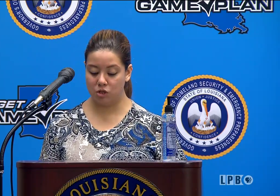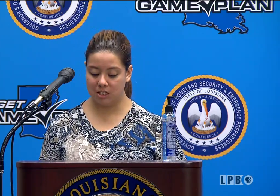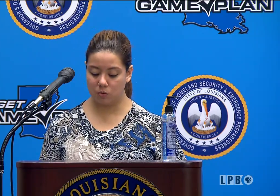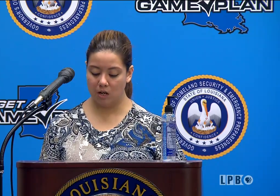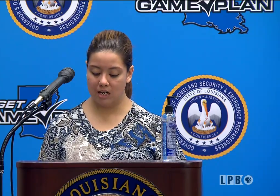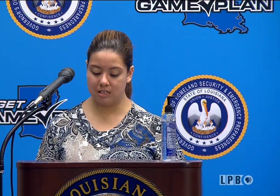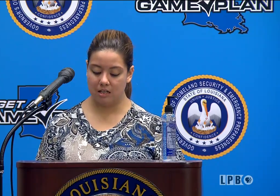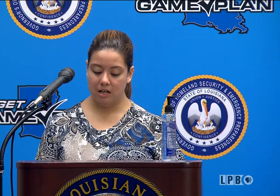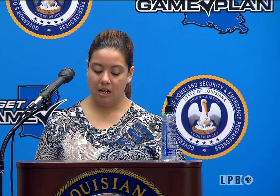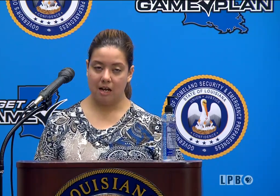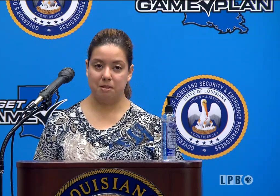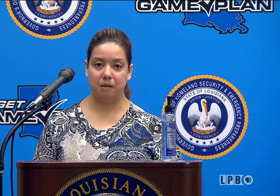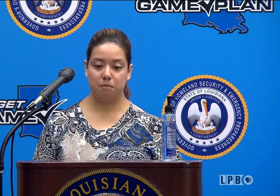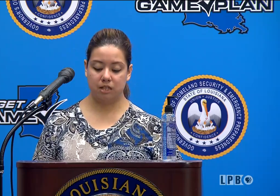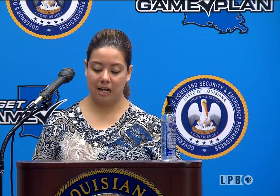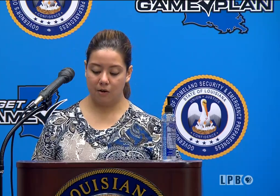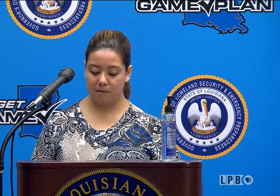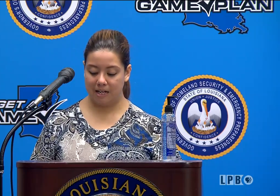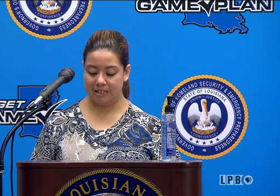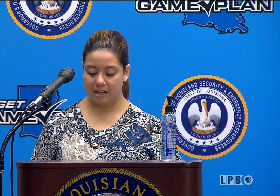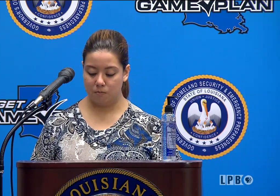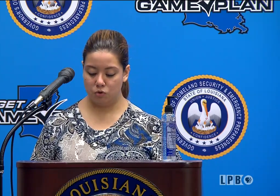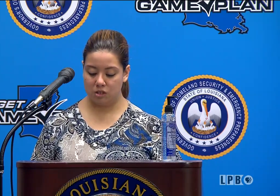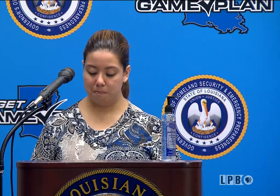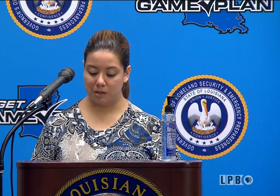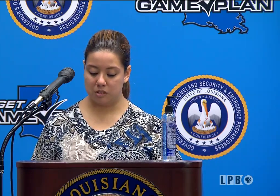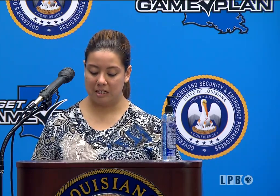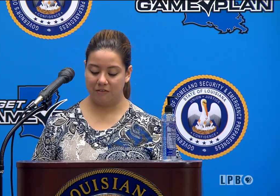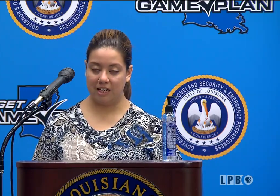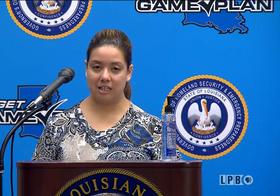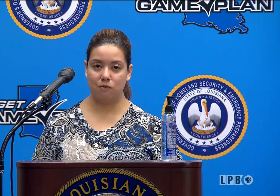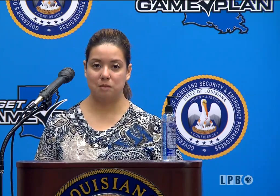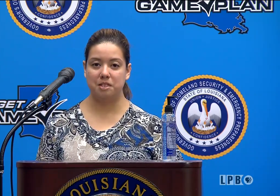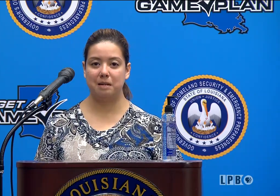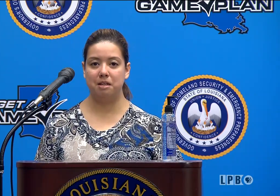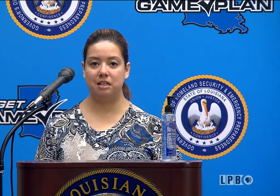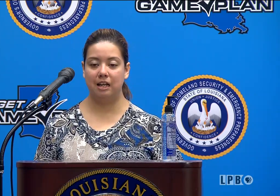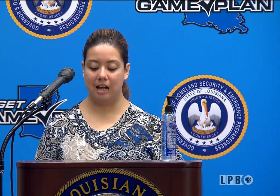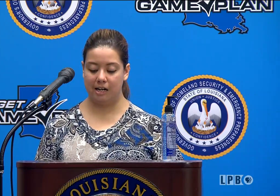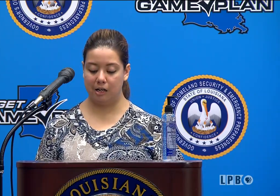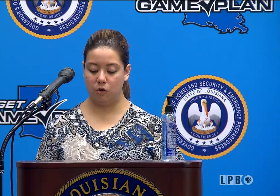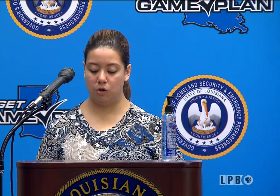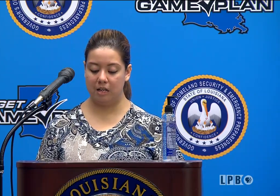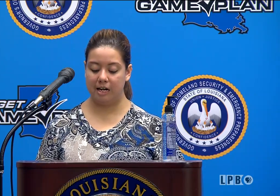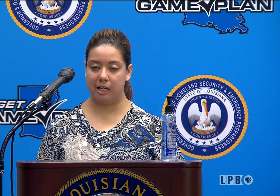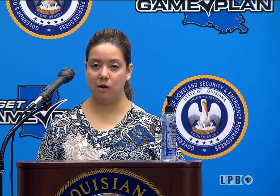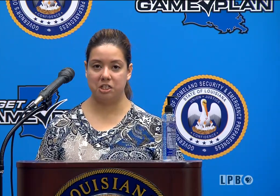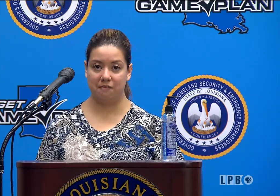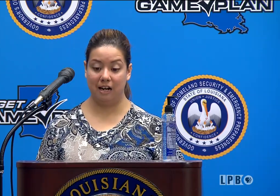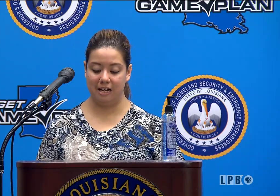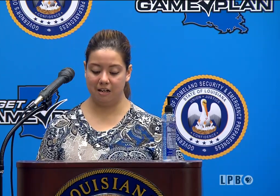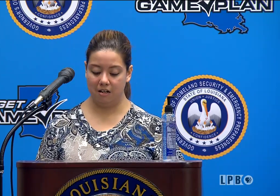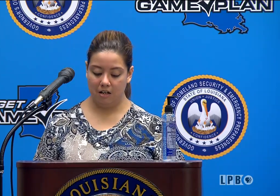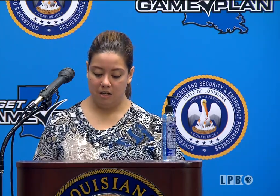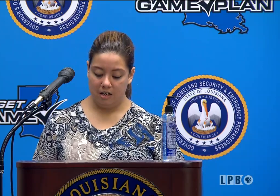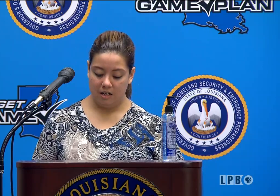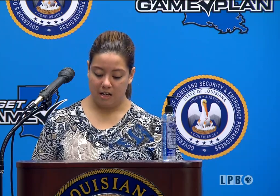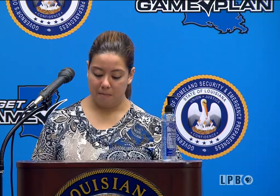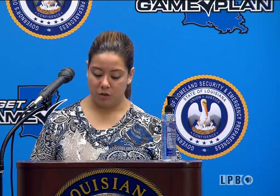igual que muchas escuelas. Esperamos que Laura vaya a traer muchos impactos significativos, especialmente alrededor del río